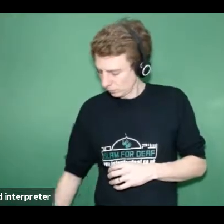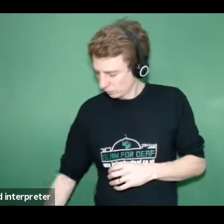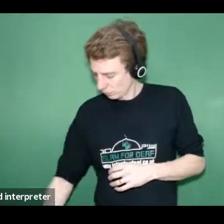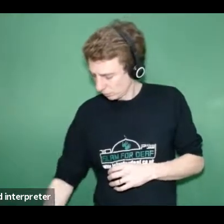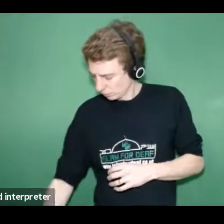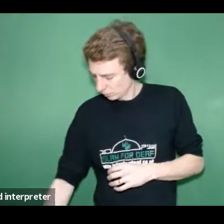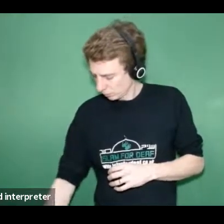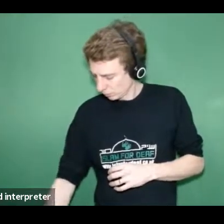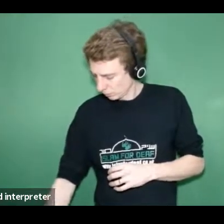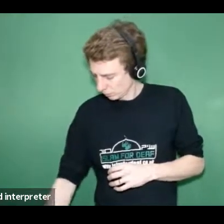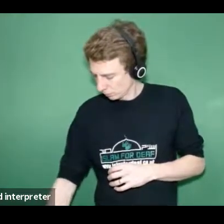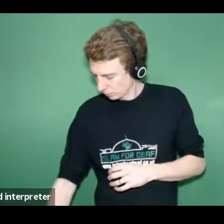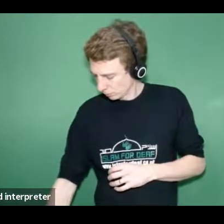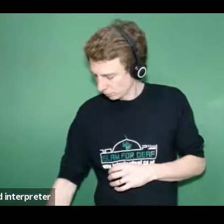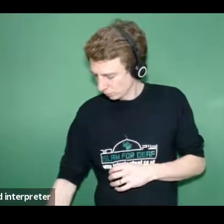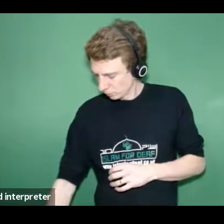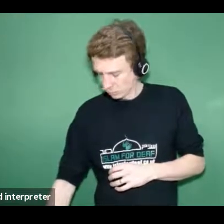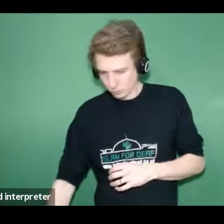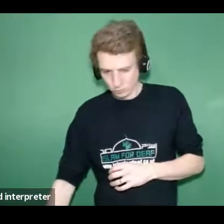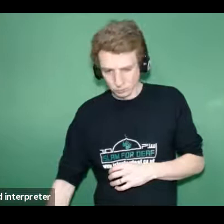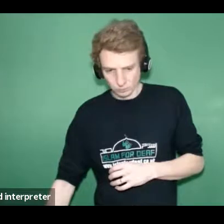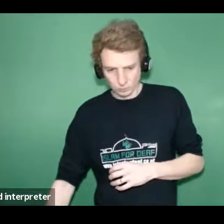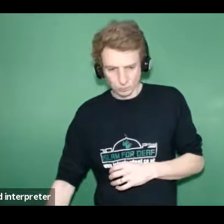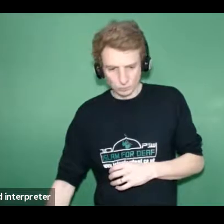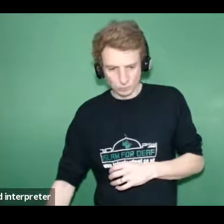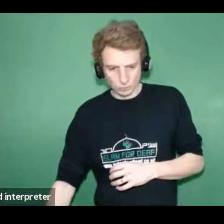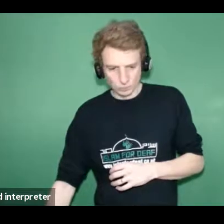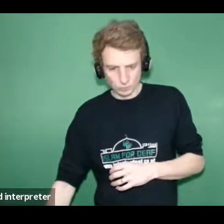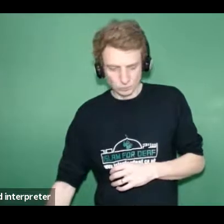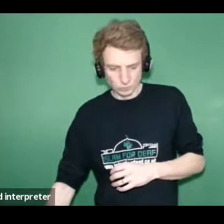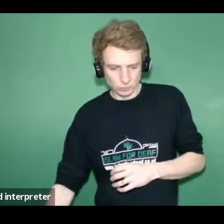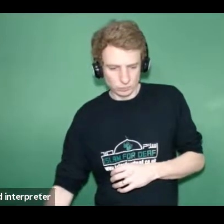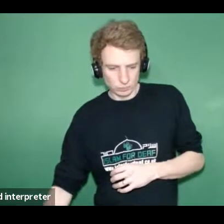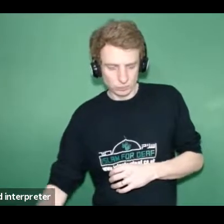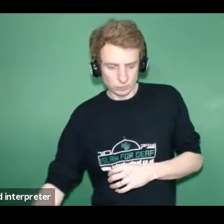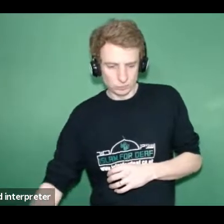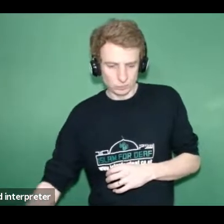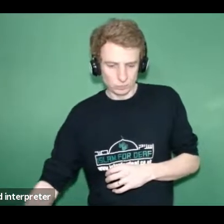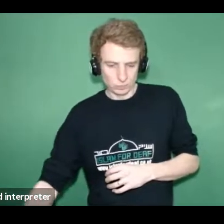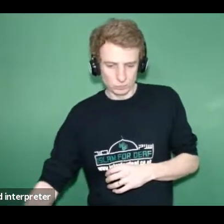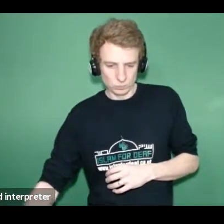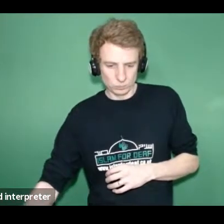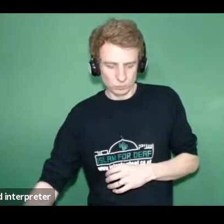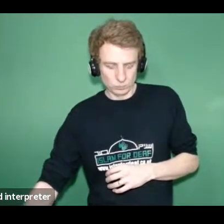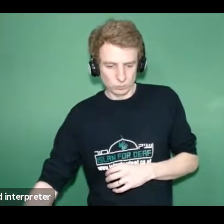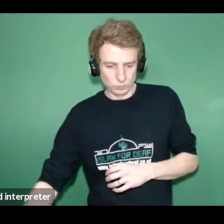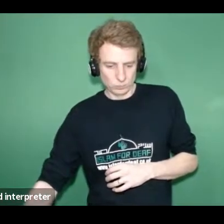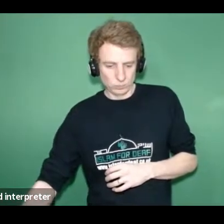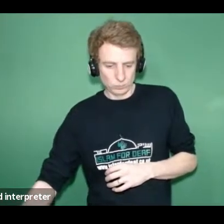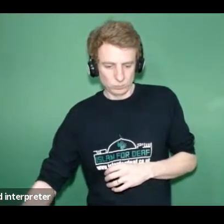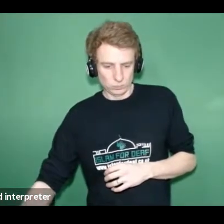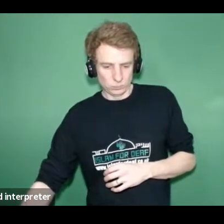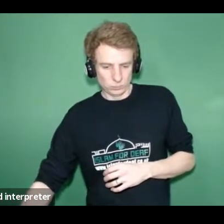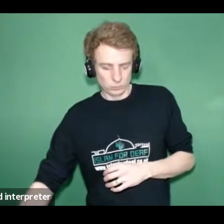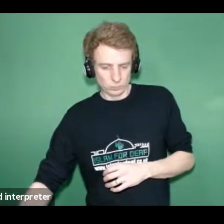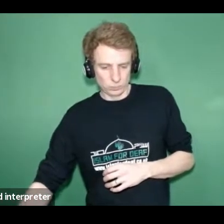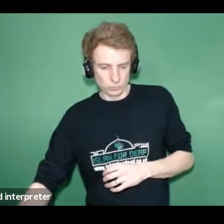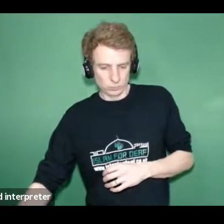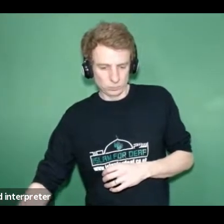بعقل حاضر وقلب حاضر يتدبر ما يسمع من القرآن. ولو لم يكن